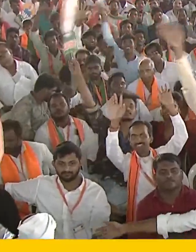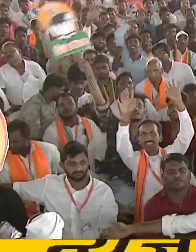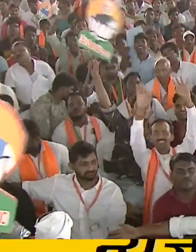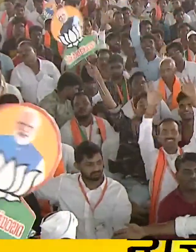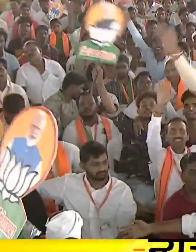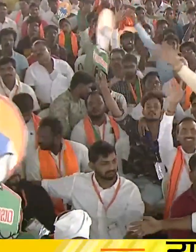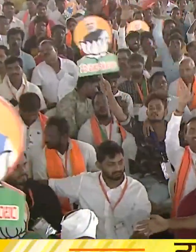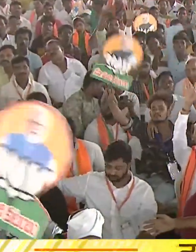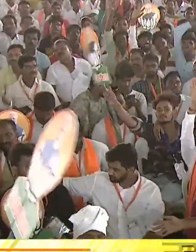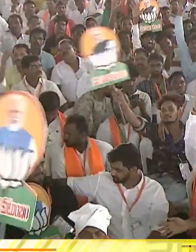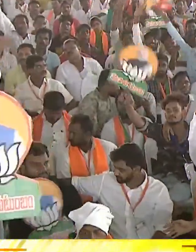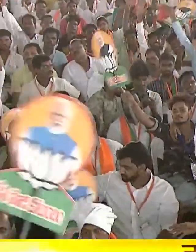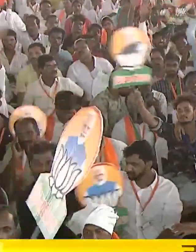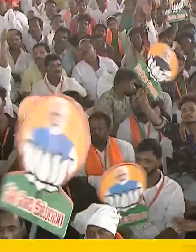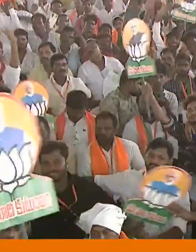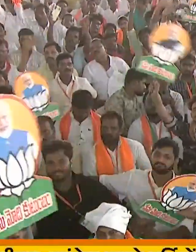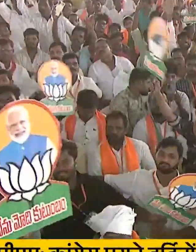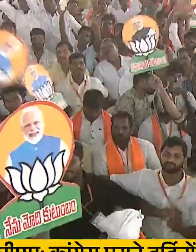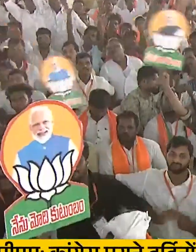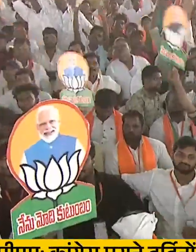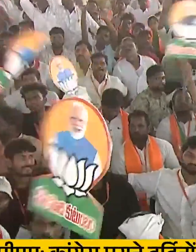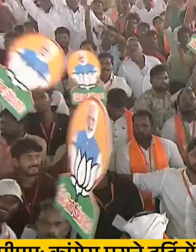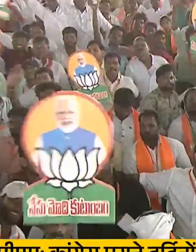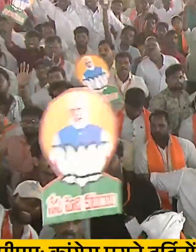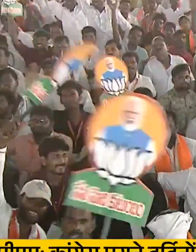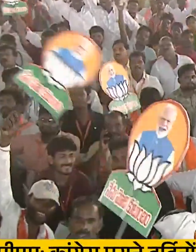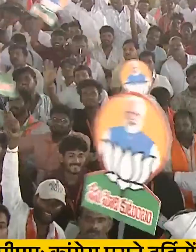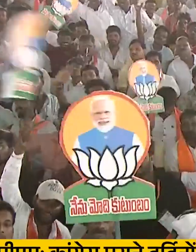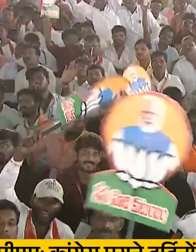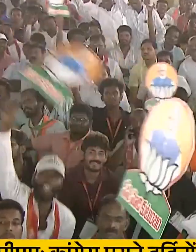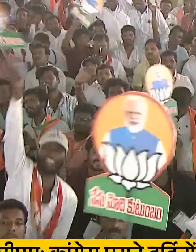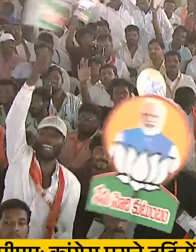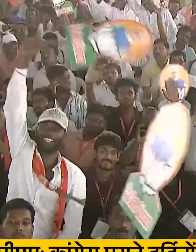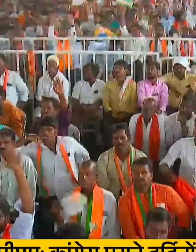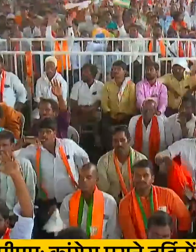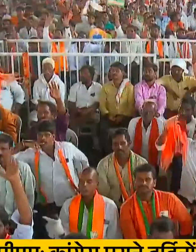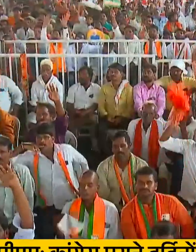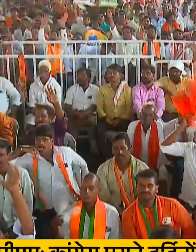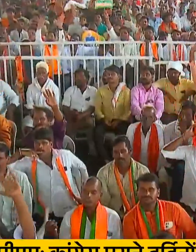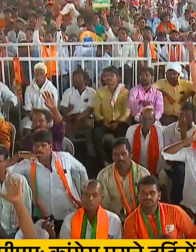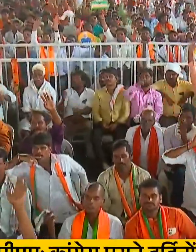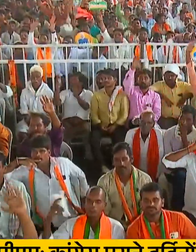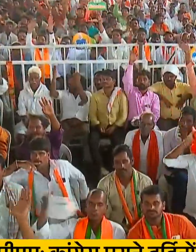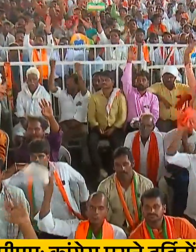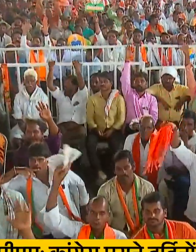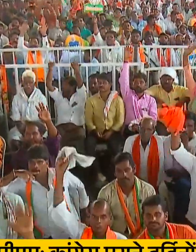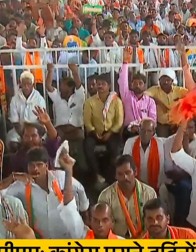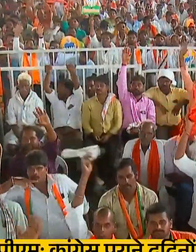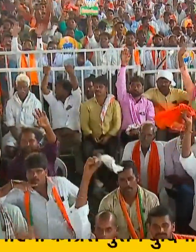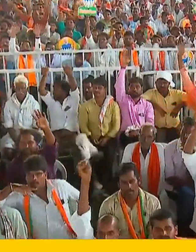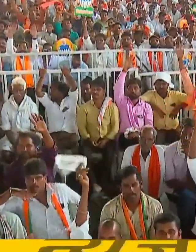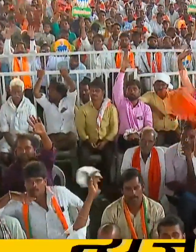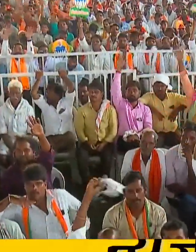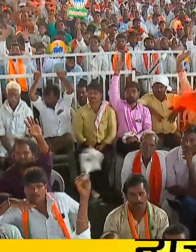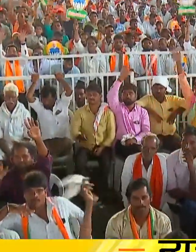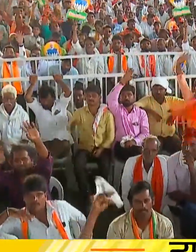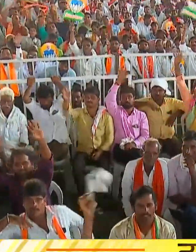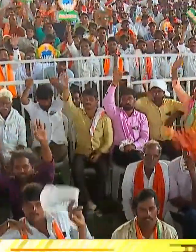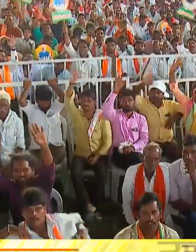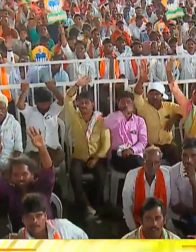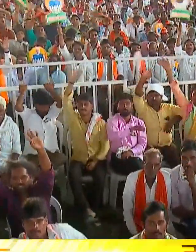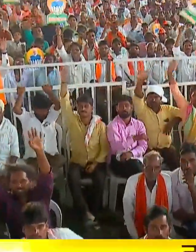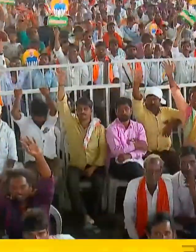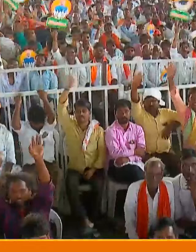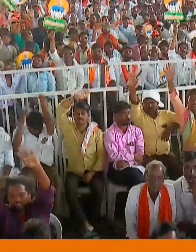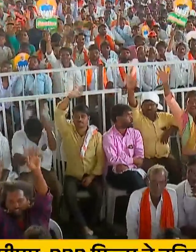పార్టీతో అనుబంధంగా ఉంటే ఇవాళ బీఆర్ఎస్ వేరు కాదనే విషయాన్ని, కాంగ్రెస్ వేరు కాదనే విషయాన్ని తెలుసుకోవాల్సి నేను కోరుతా